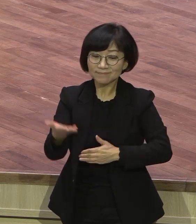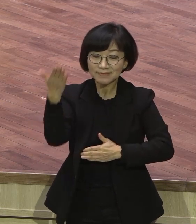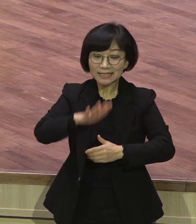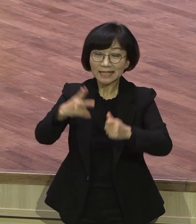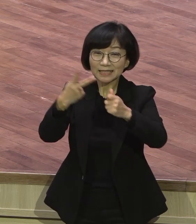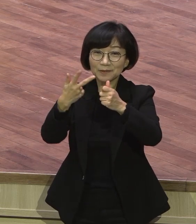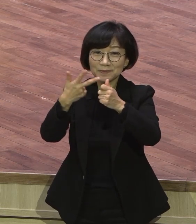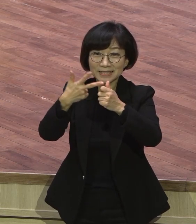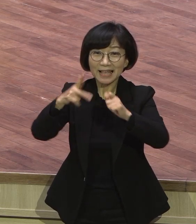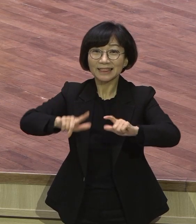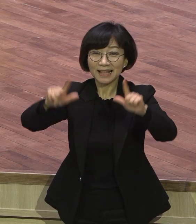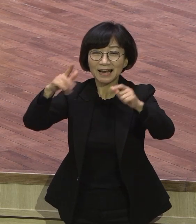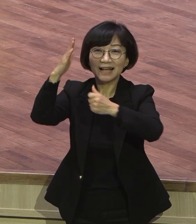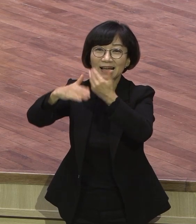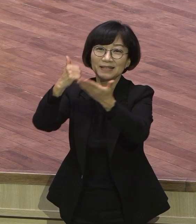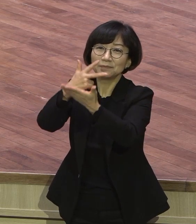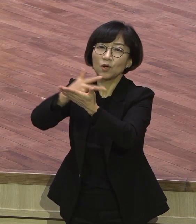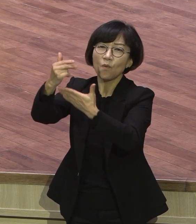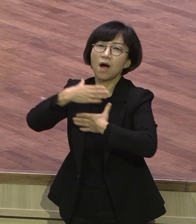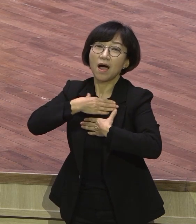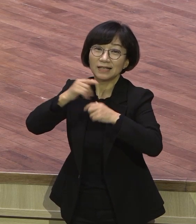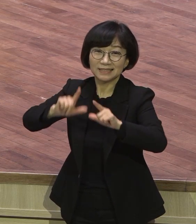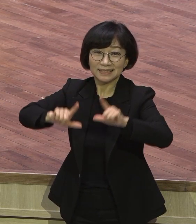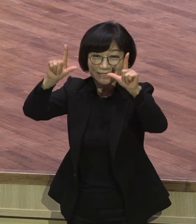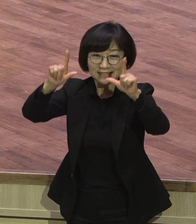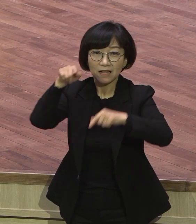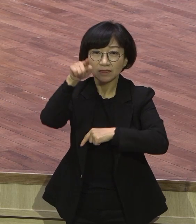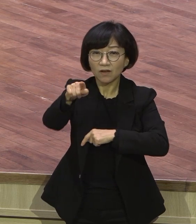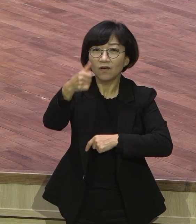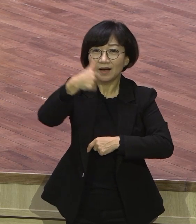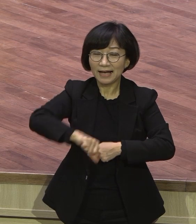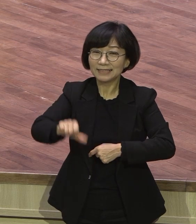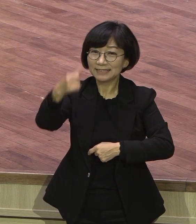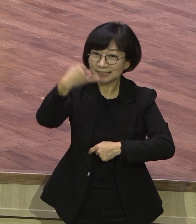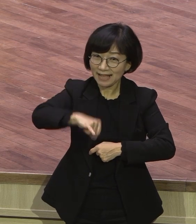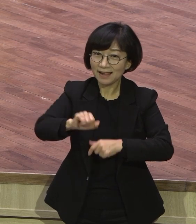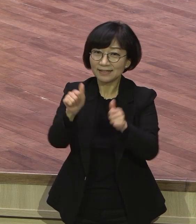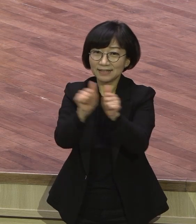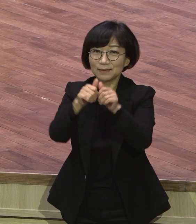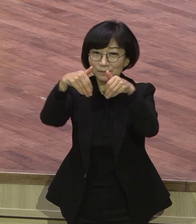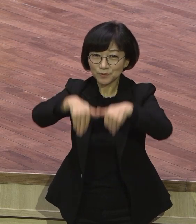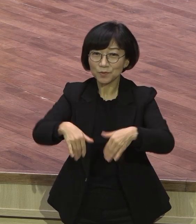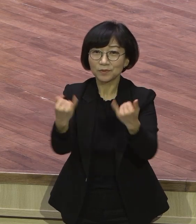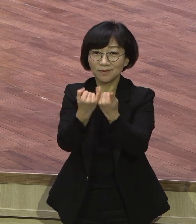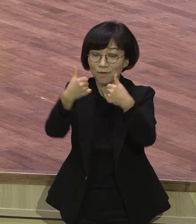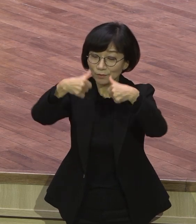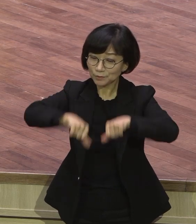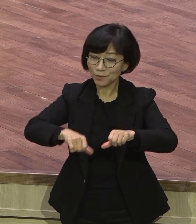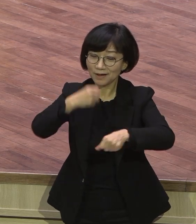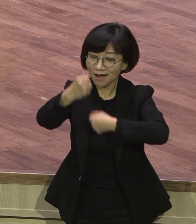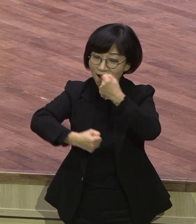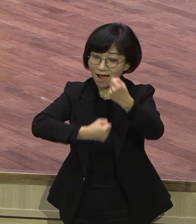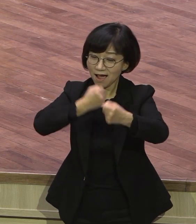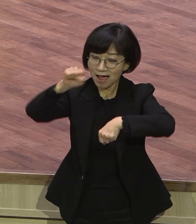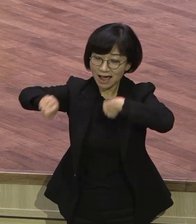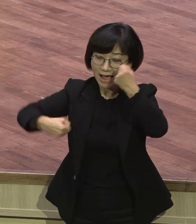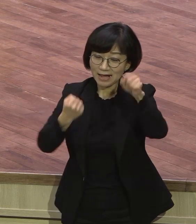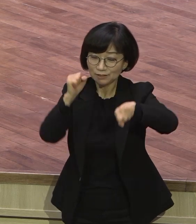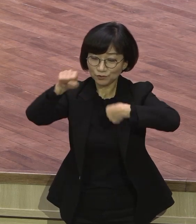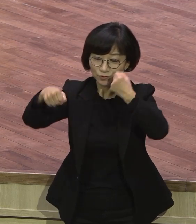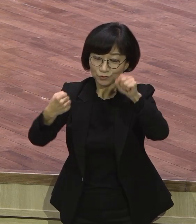내 하나님 여호와의 안식이른 적 너나 너 아들이나 너 딸이나 너 남종이나 너 여종이나 내 가축이나 너 문에